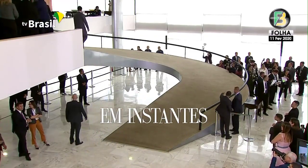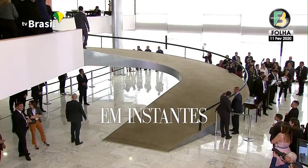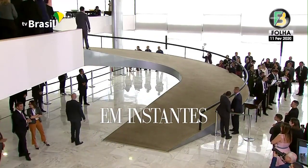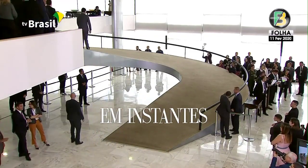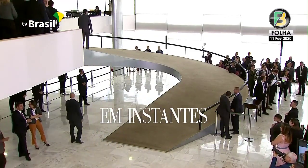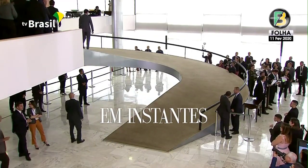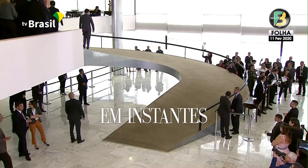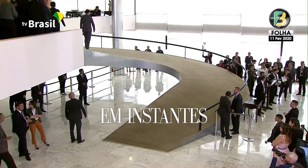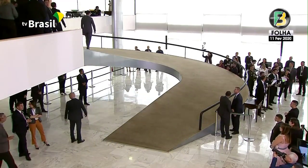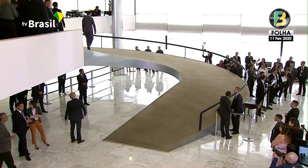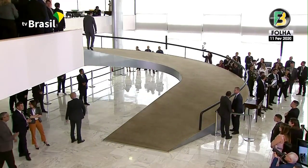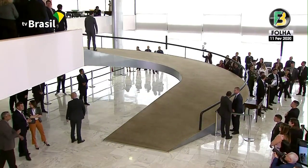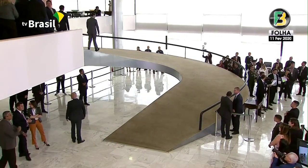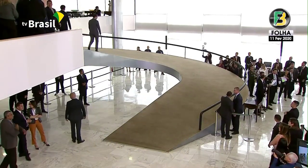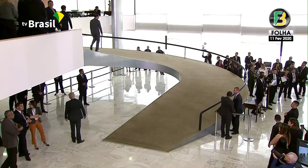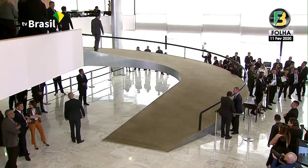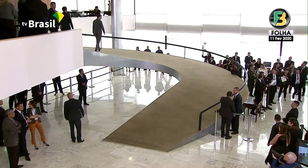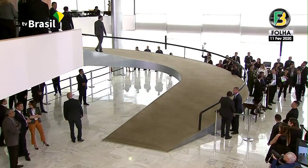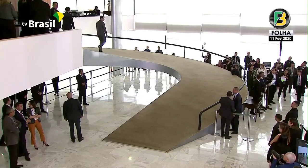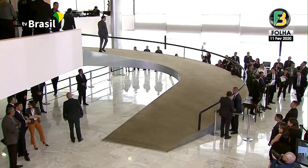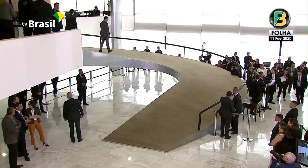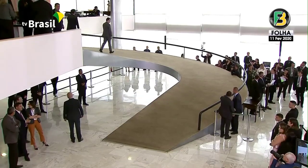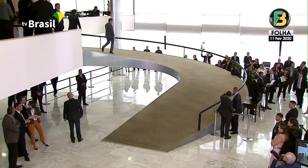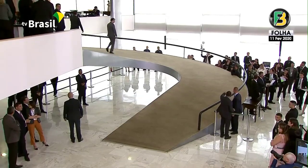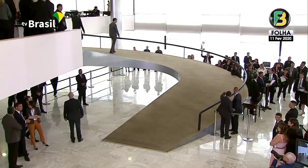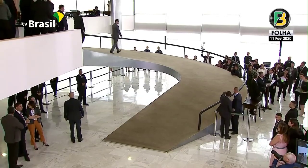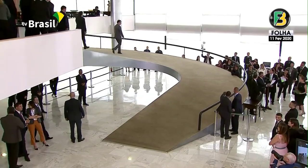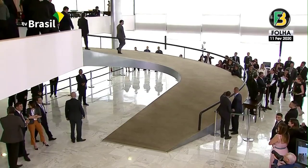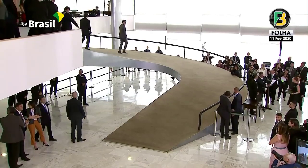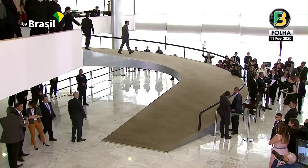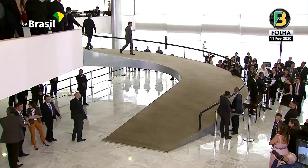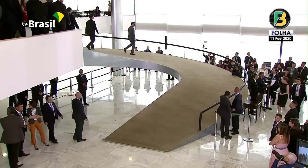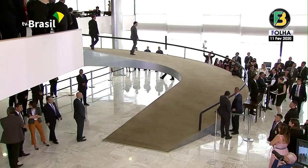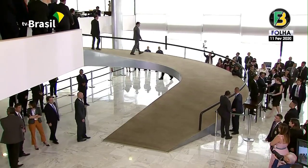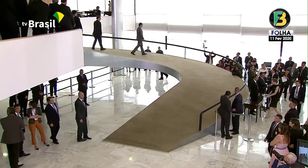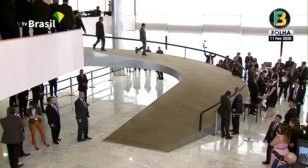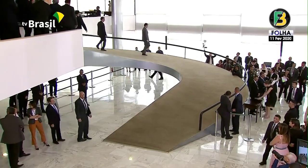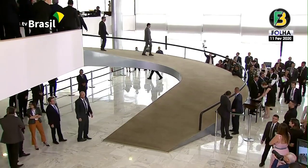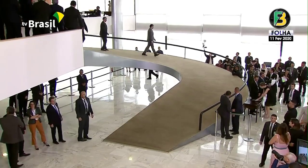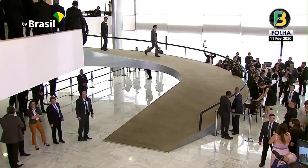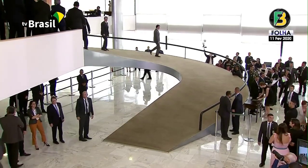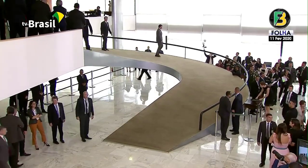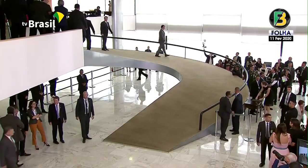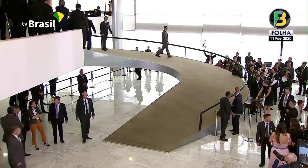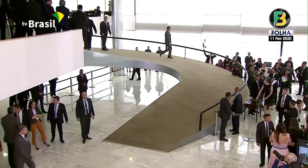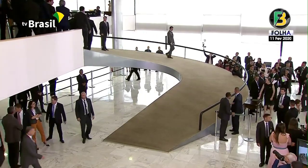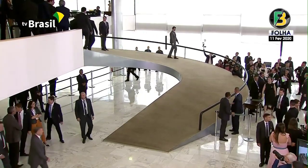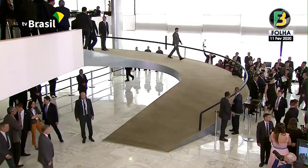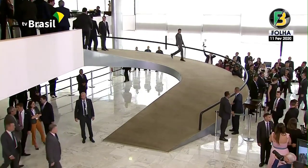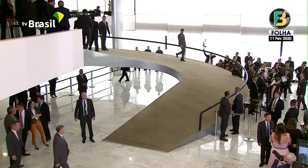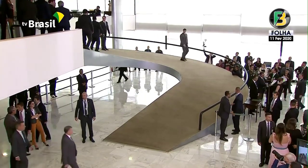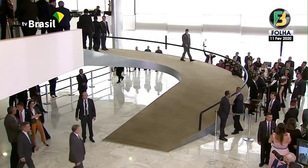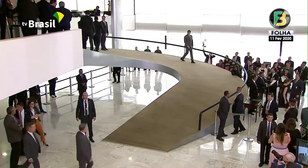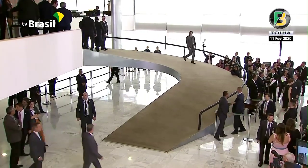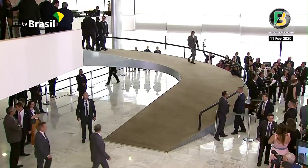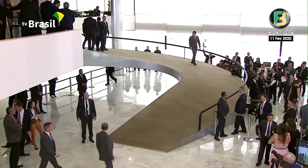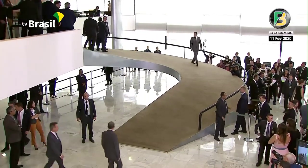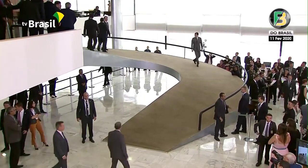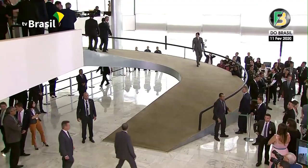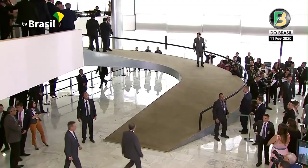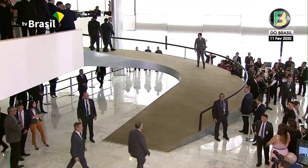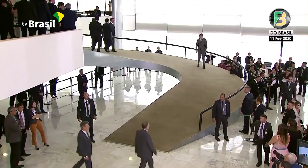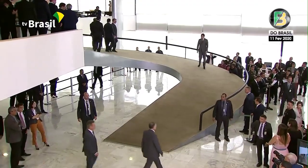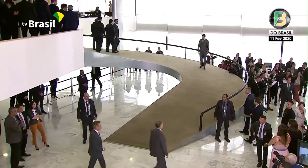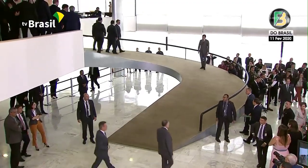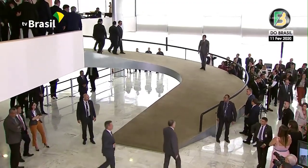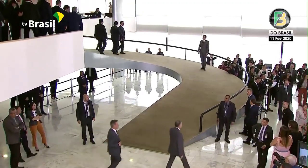Alcolumbre, do presidente da Câmara dos Deputados, deputado Rodrigo Maia, do presidente do Supremo